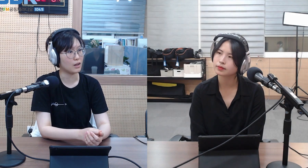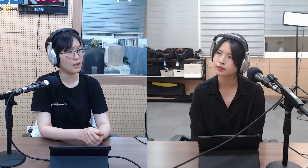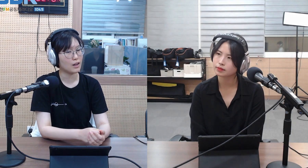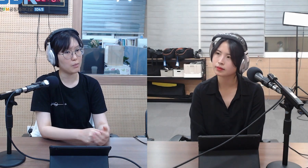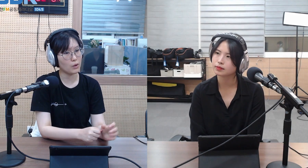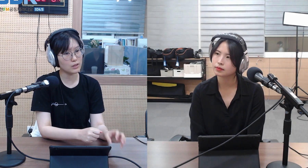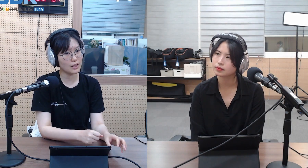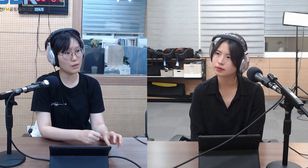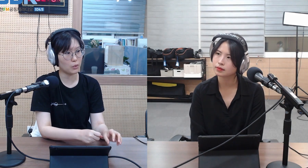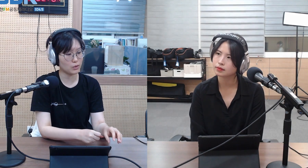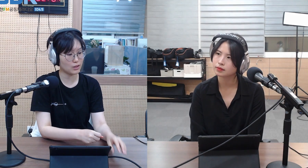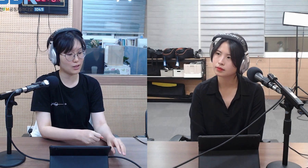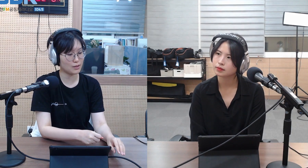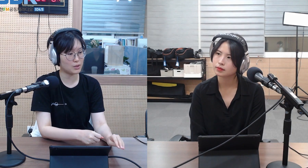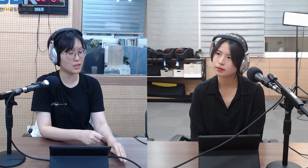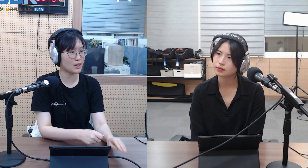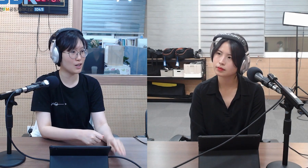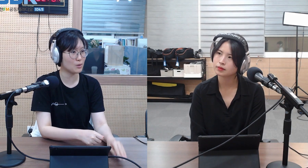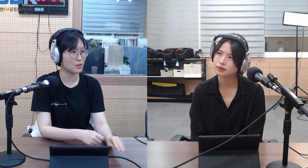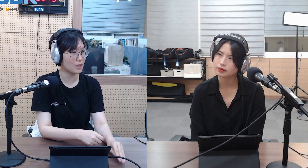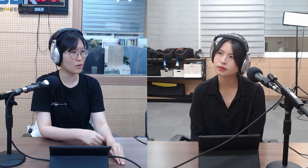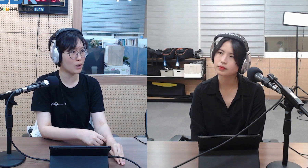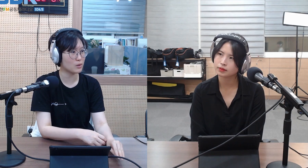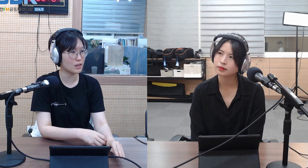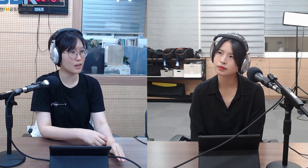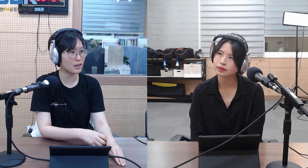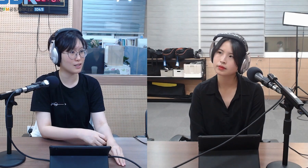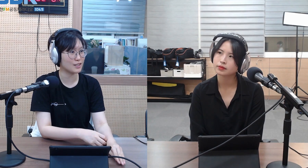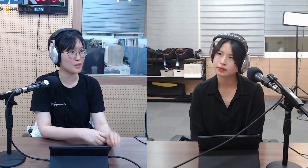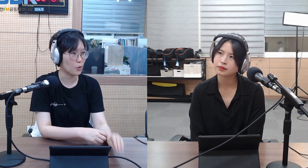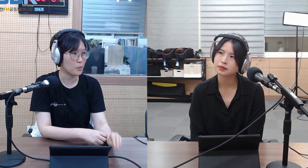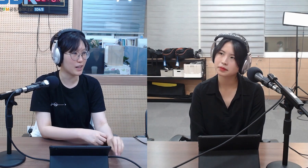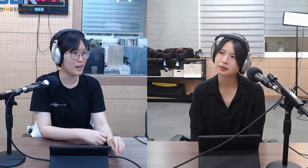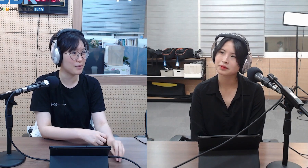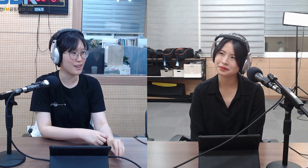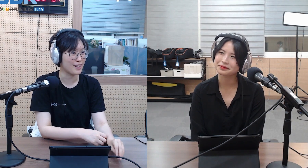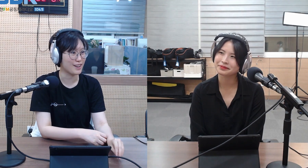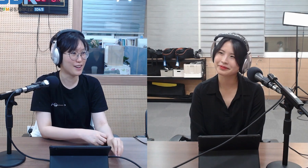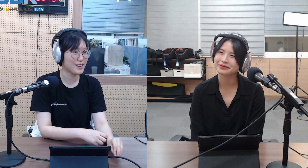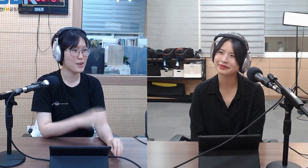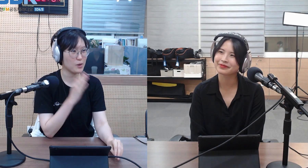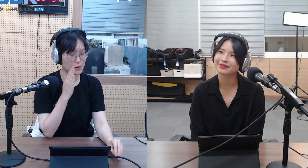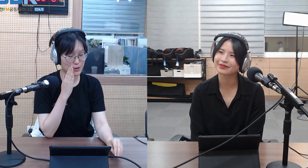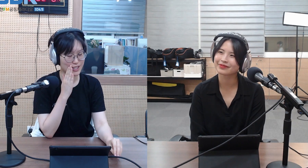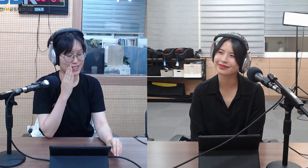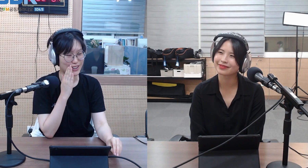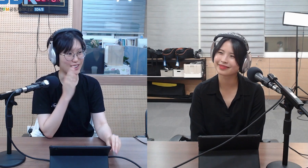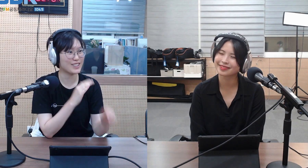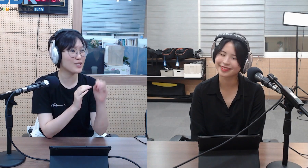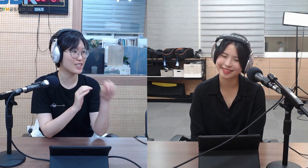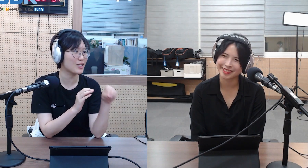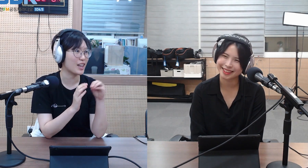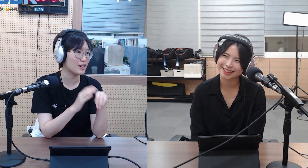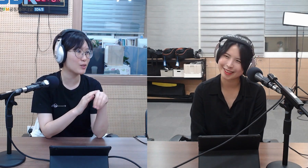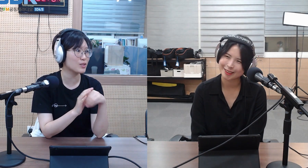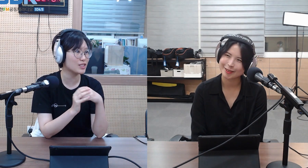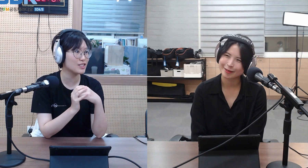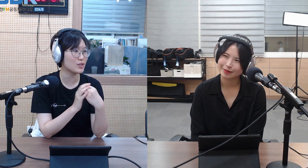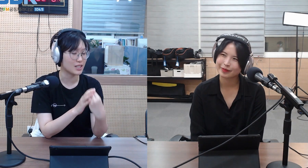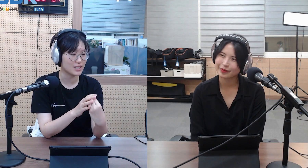그러니까 평생 본인들은 비장애인으로 살 거라고 생각하는 그 오만함이 꼴보기 싫어요. 그리고 그걸 댓글로 쓰는 것